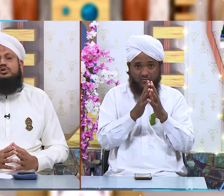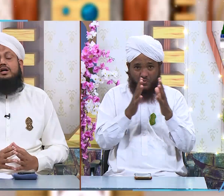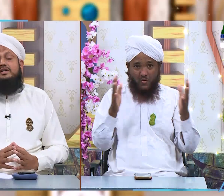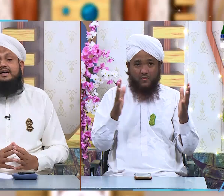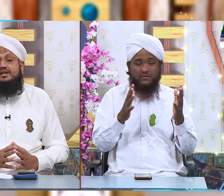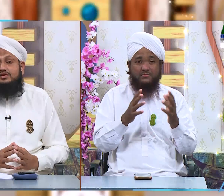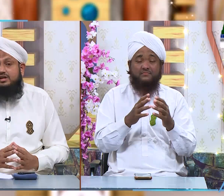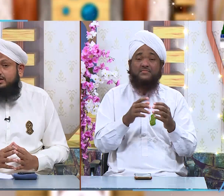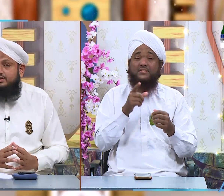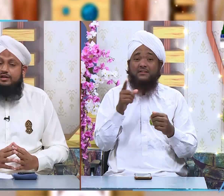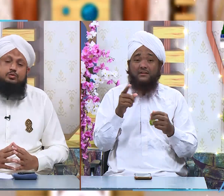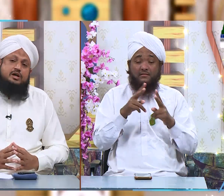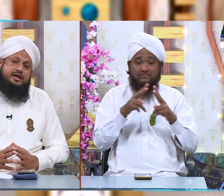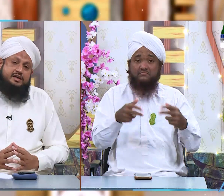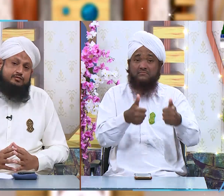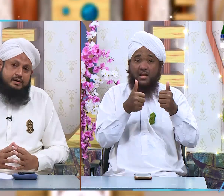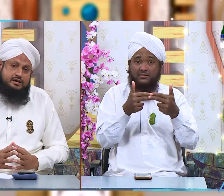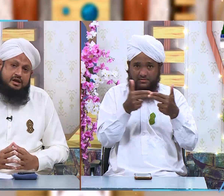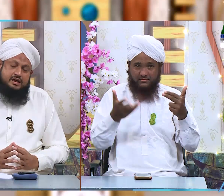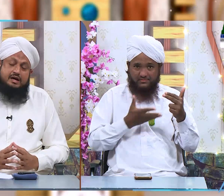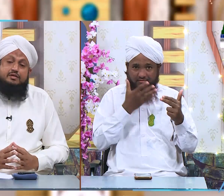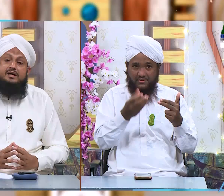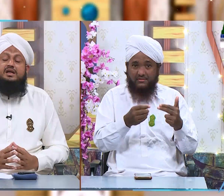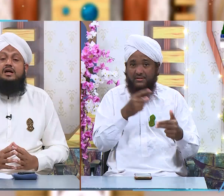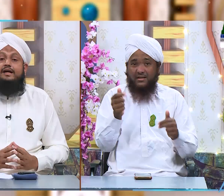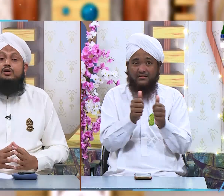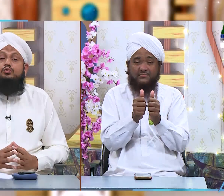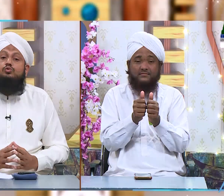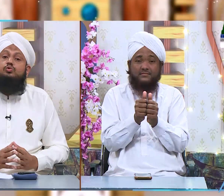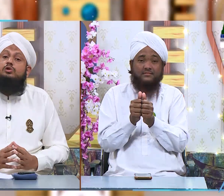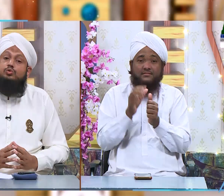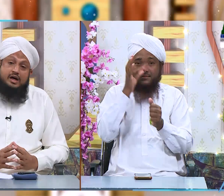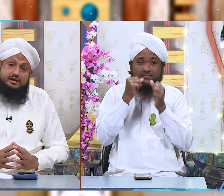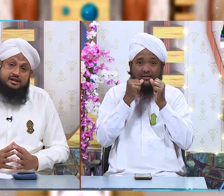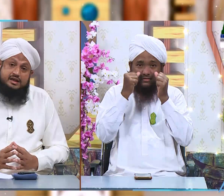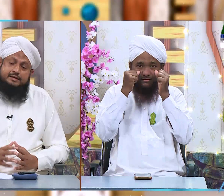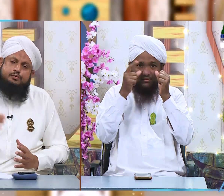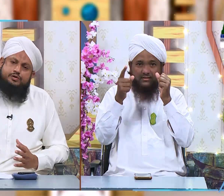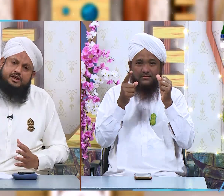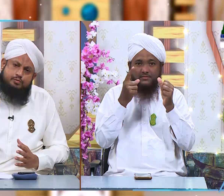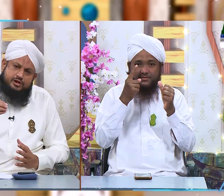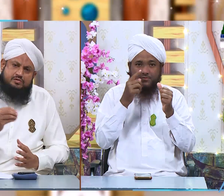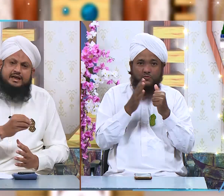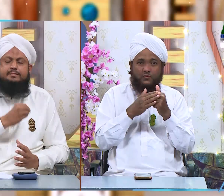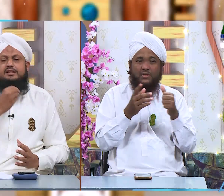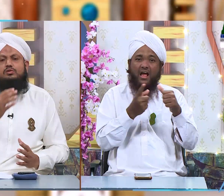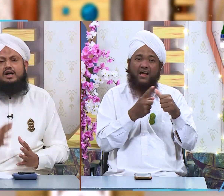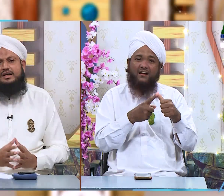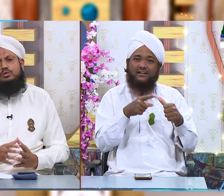حضرت عائشہ صدیقہ رضی اللہ تعالیٰ عنہ کی وہ بات کہ آپ فرماتی ہیں کانا خلقہ القرآن، کہ پوری کی پوری جو تعلیمات قرآن ہیں یہ